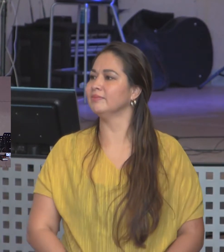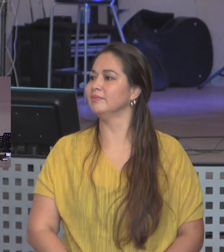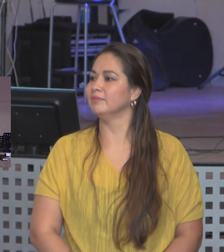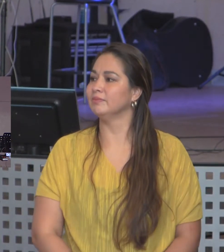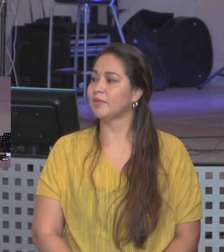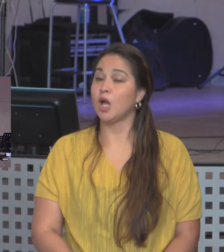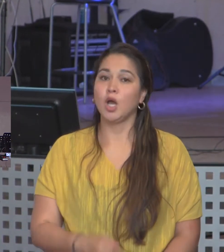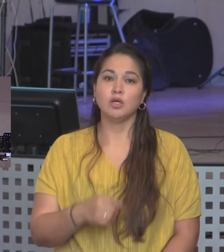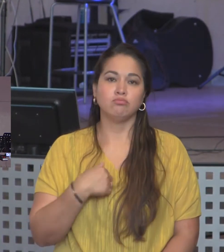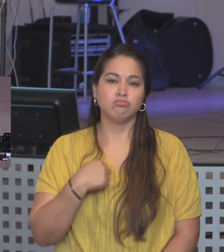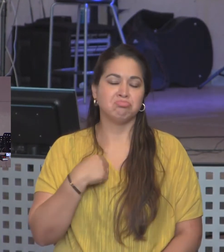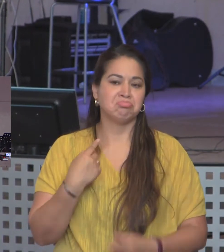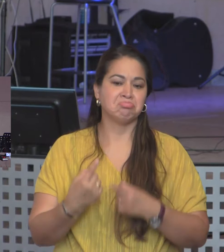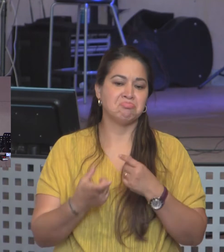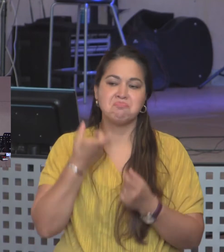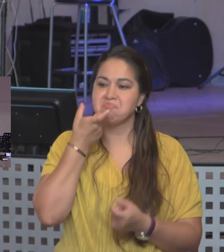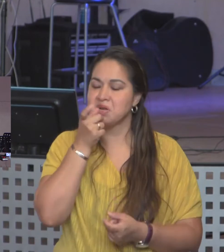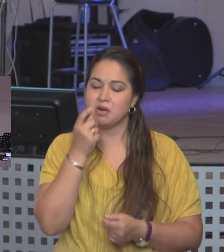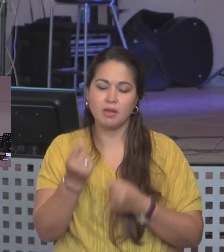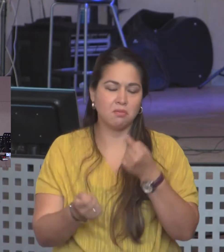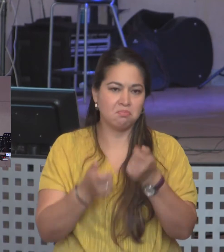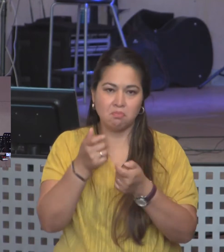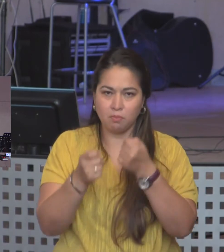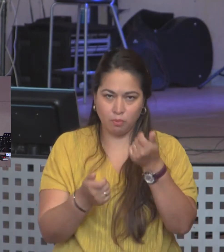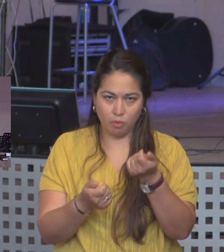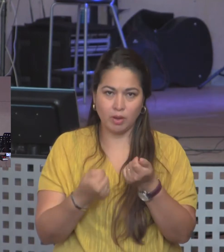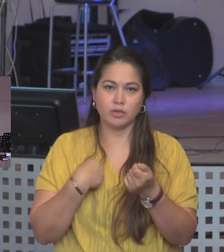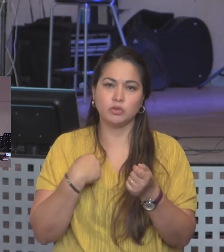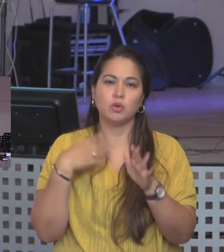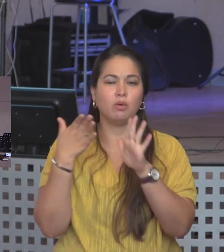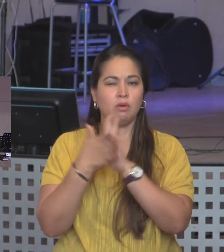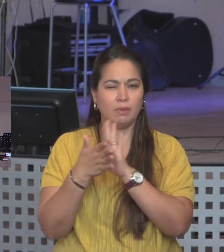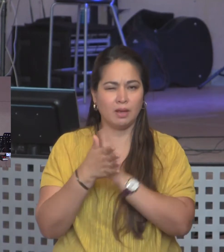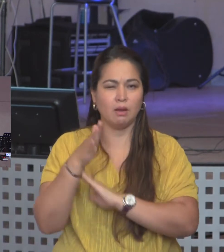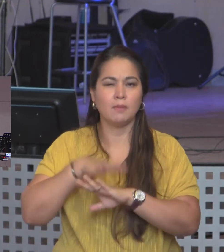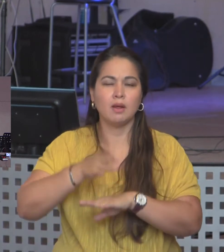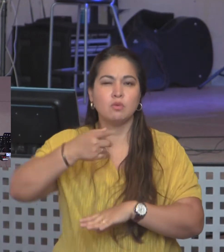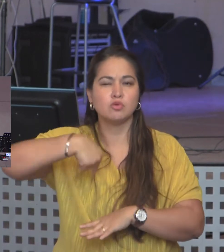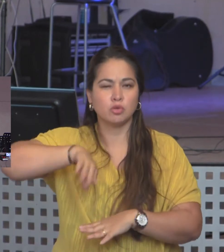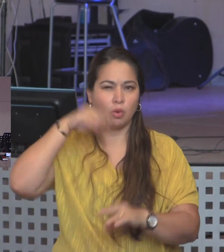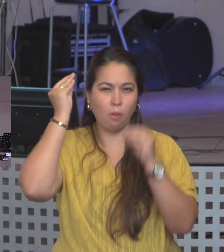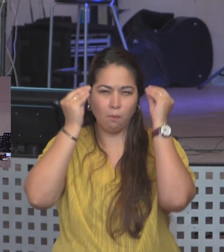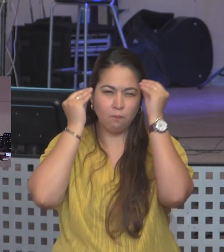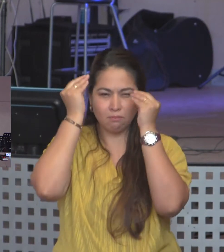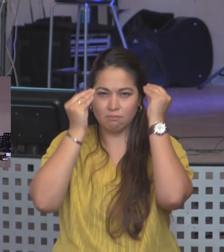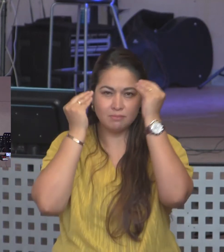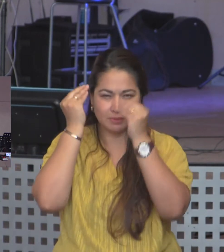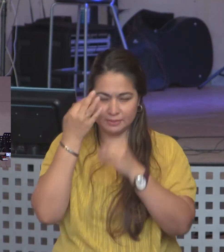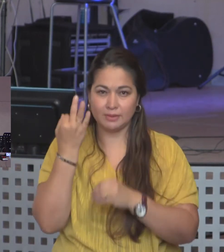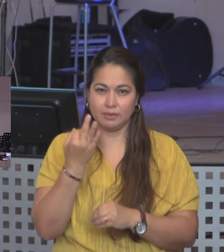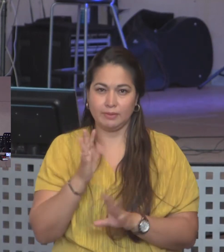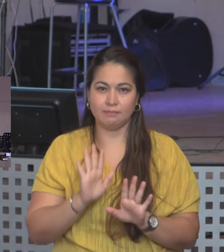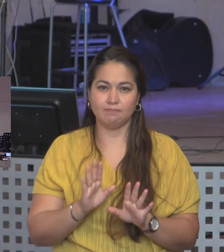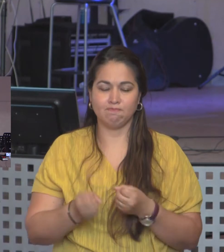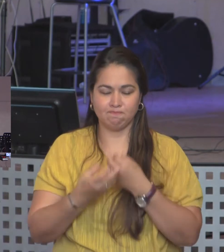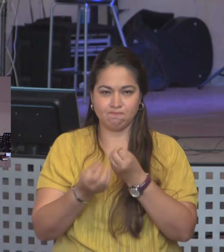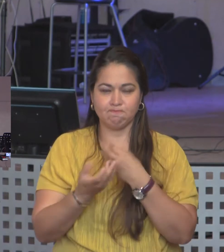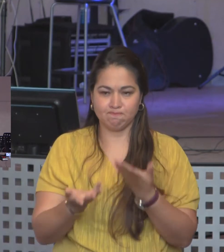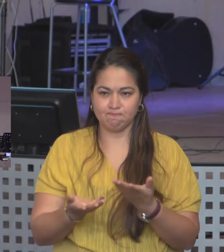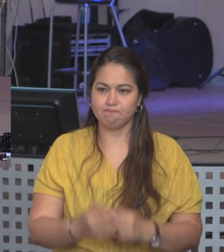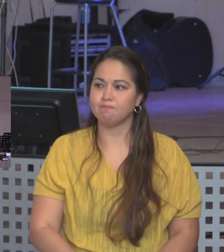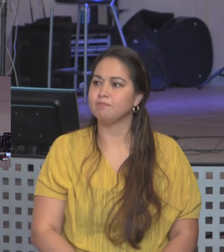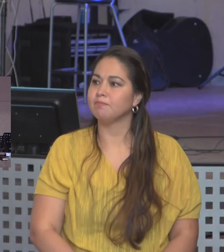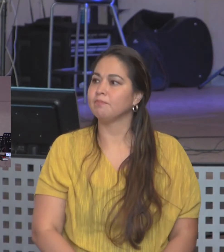quiero ir largo con esto, pero algunas meditaciones así sueltas. Como digo,